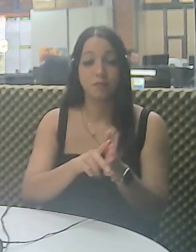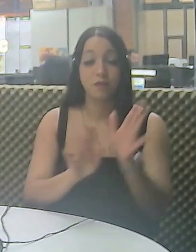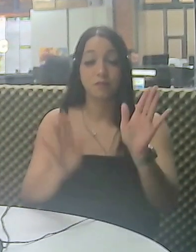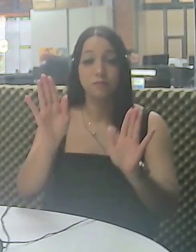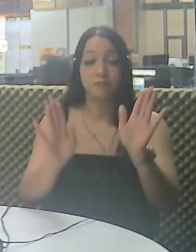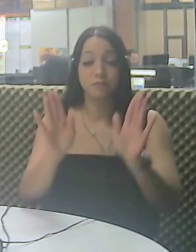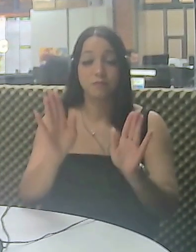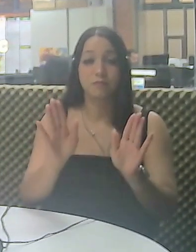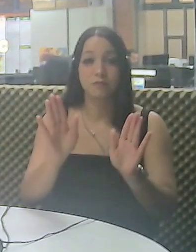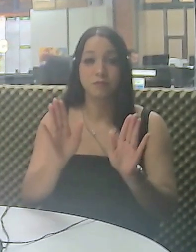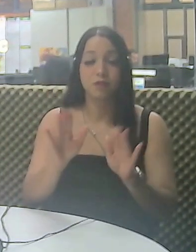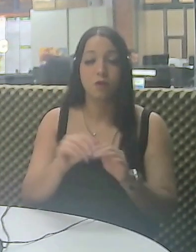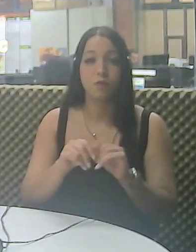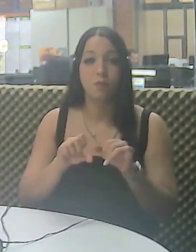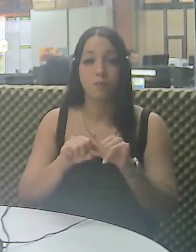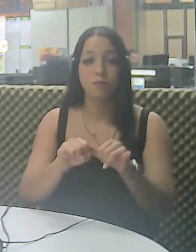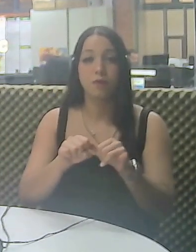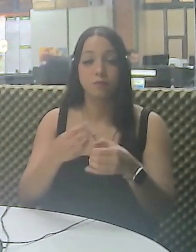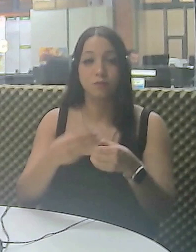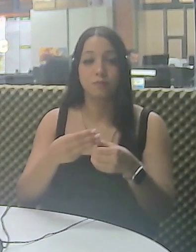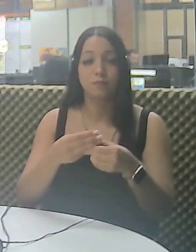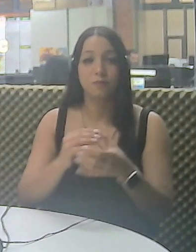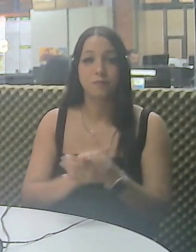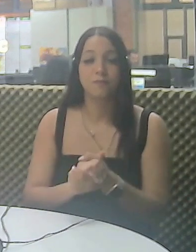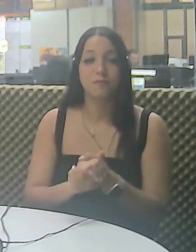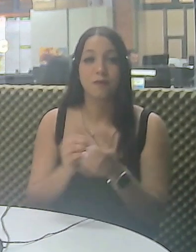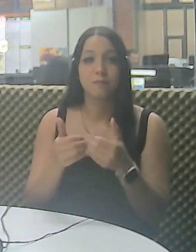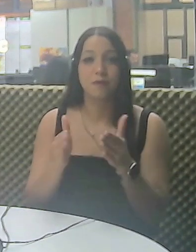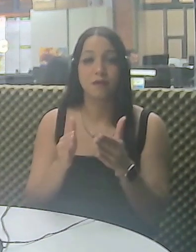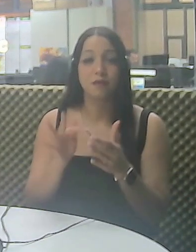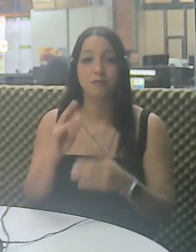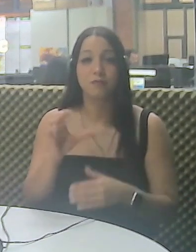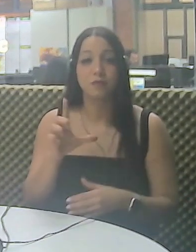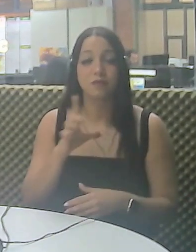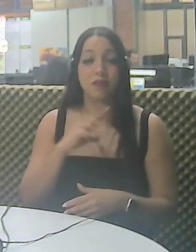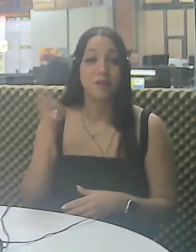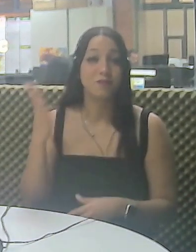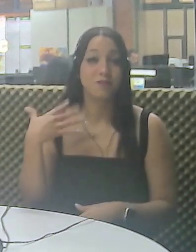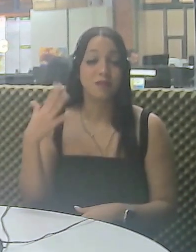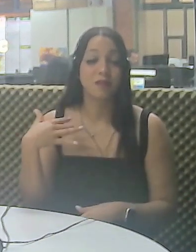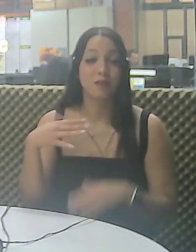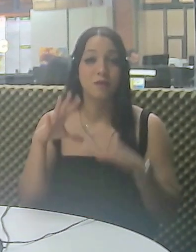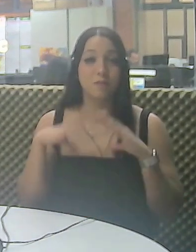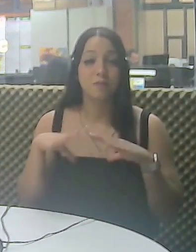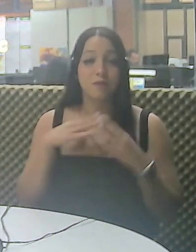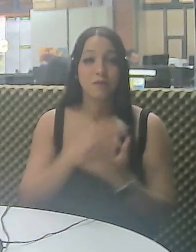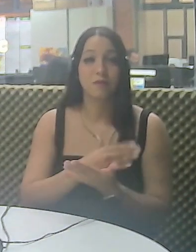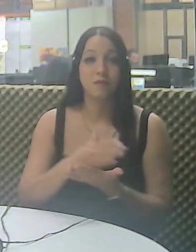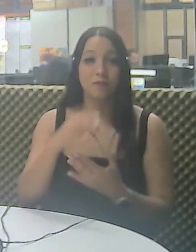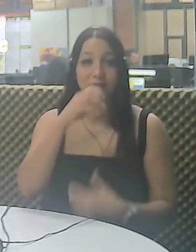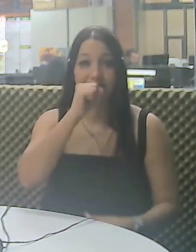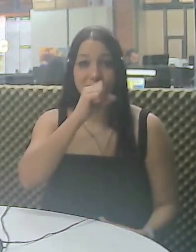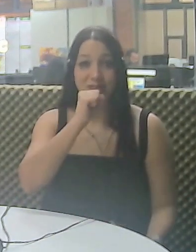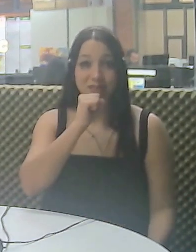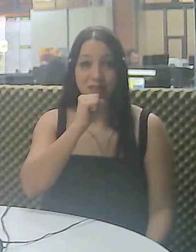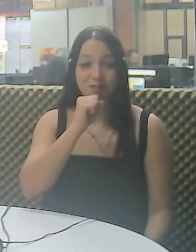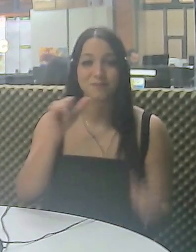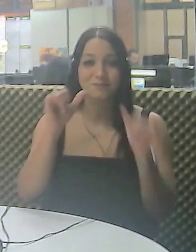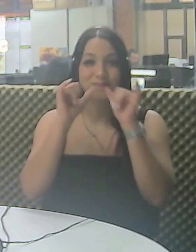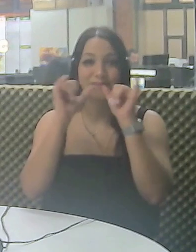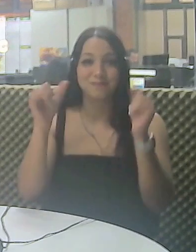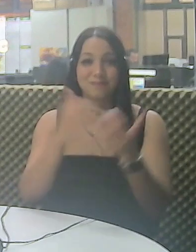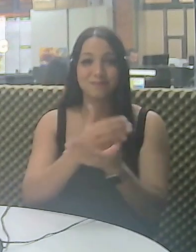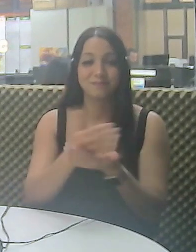segue aberta. Futel promove verão no Parque 2023 a partir deste sábado. Essas e